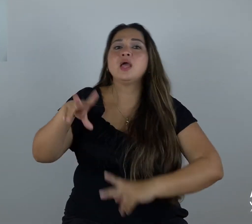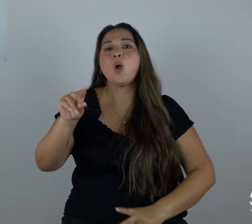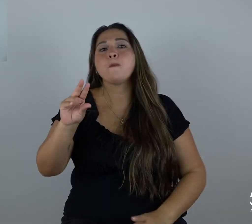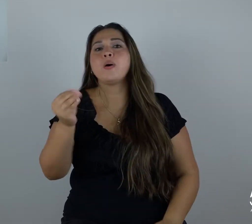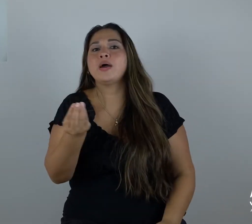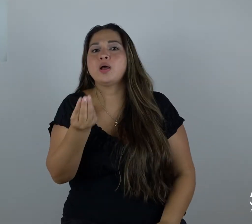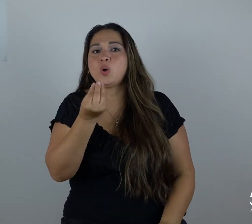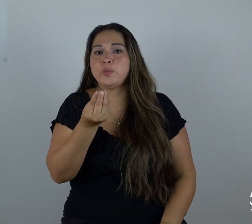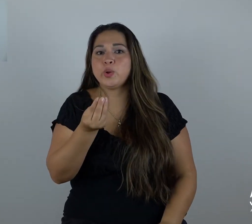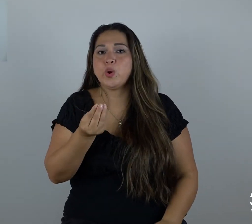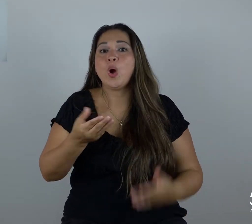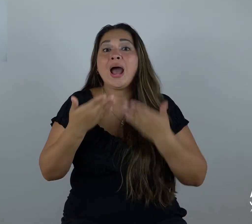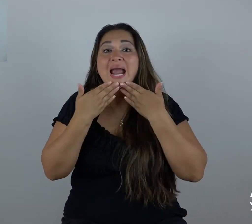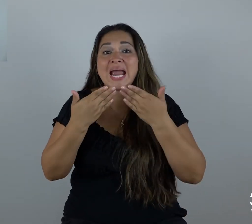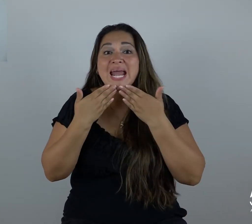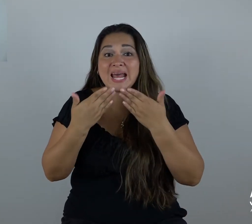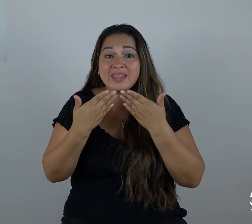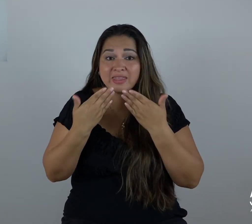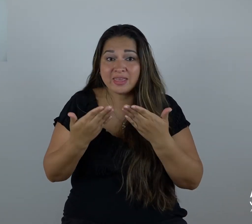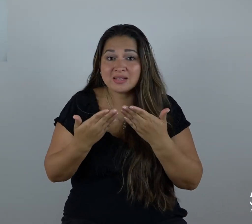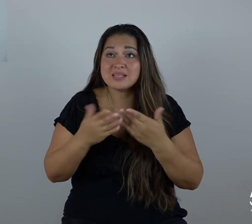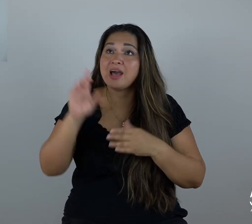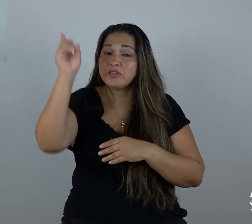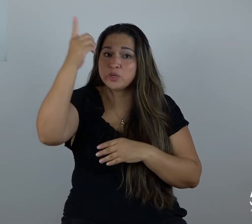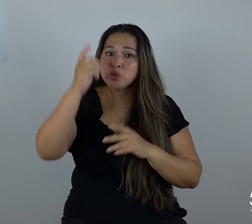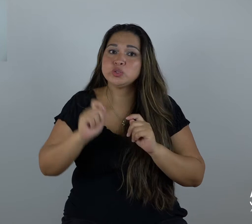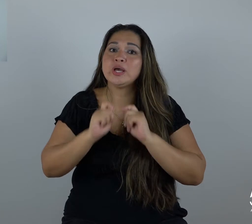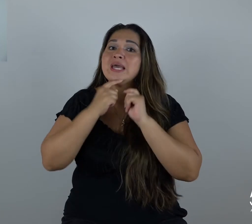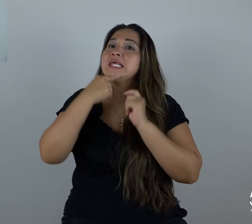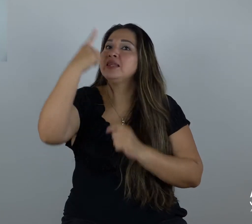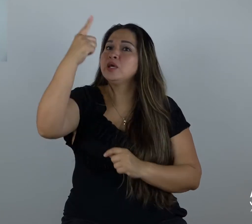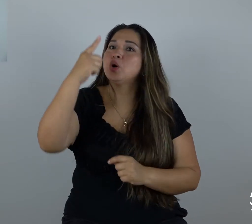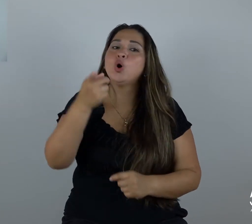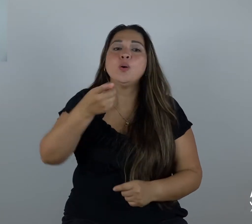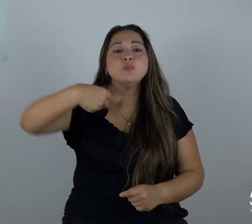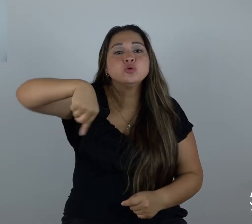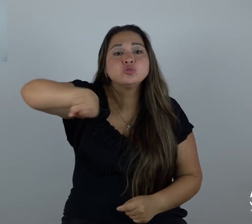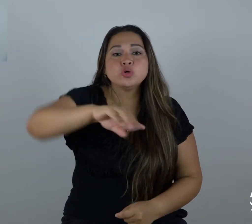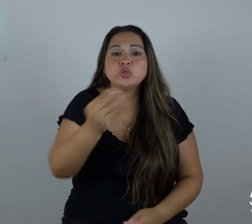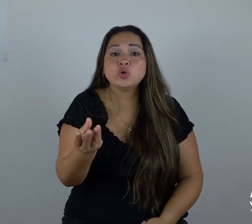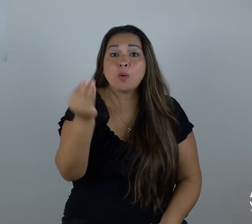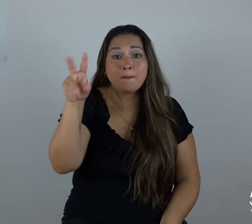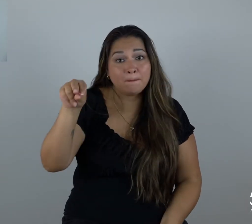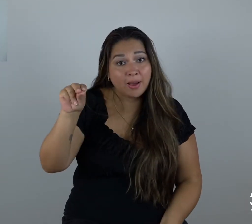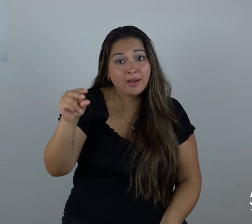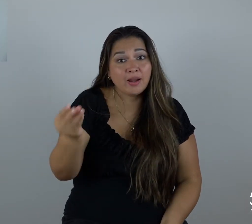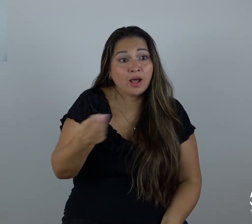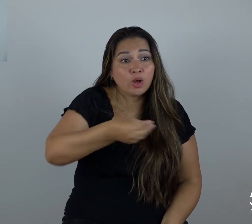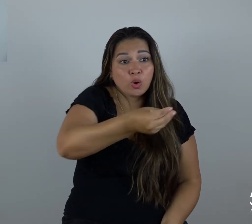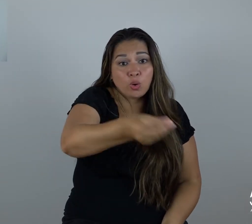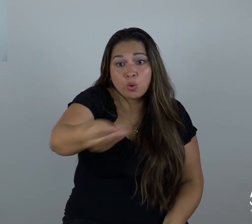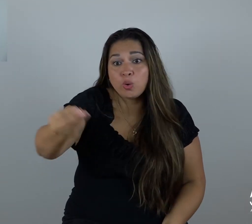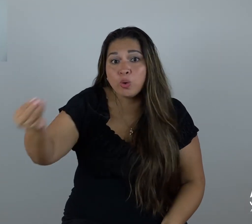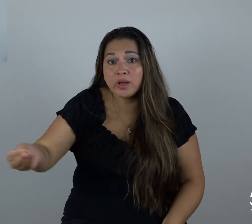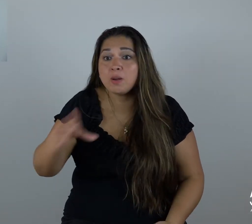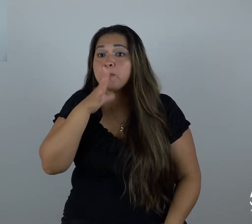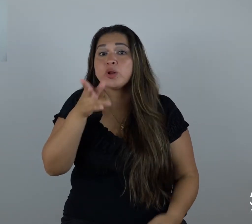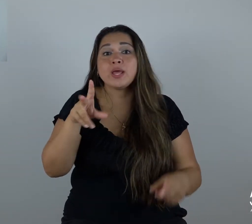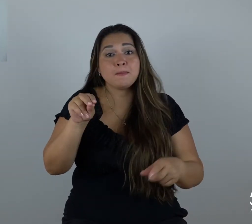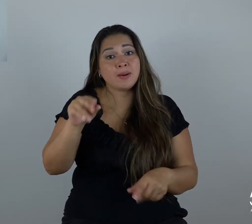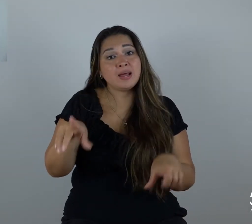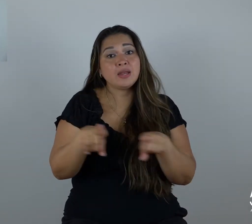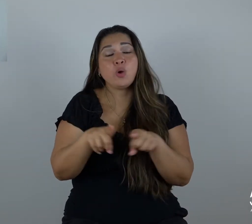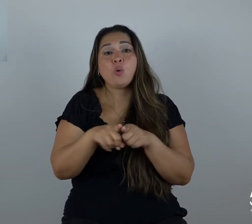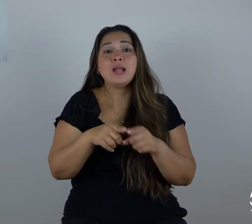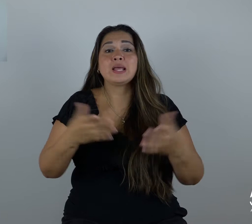pan y habiendo dado gracias, lo partió y dijo: tomad, comed, este es mi cuerpo que por vosotros